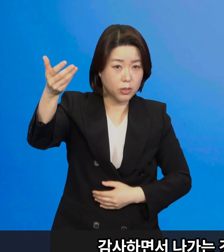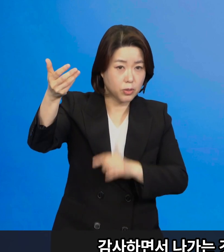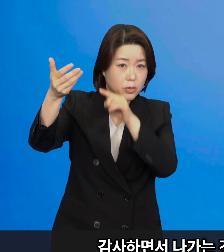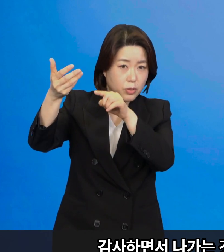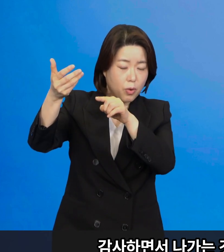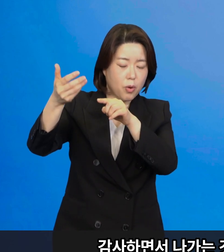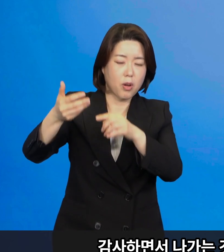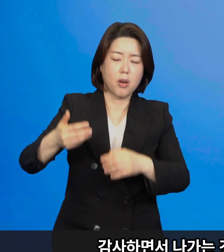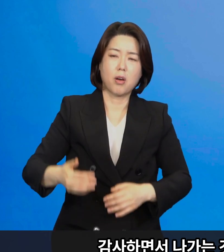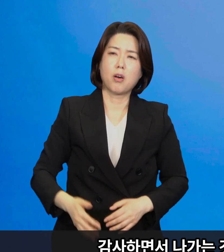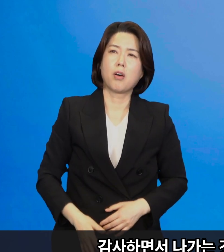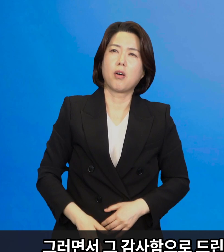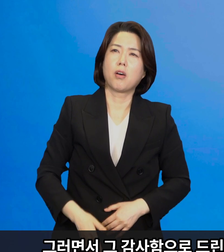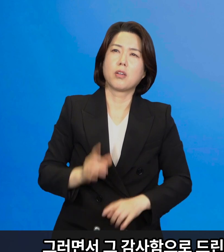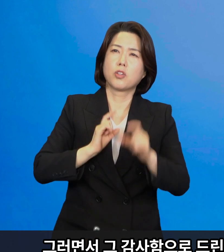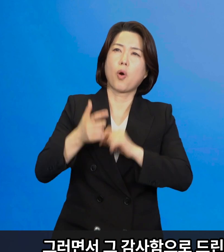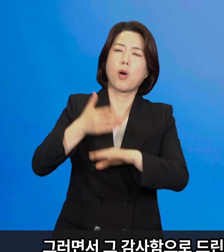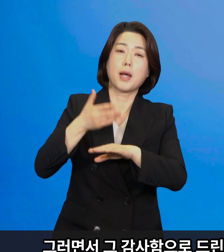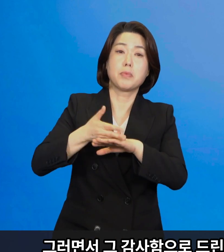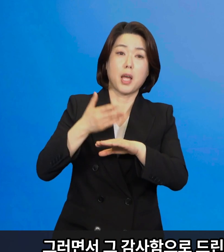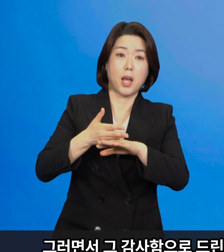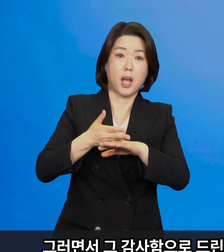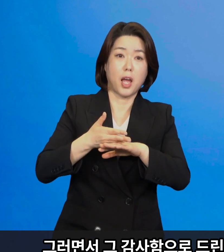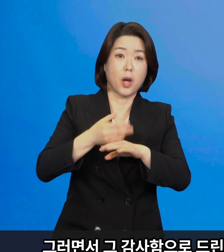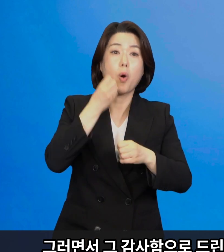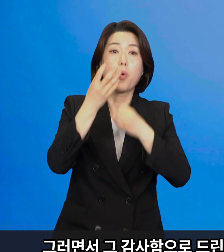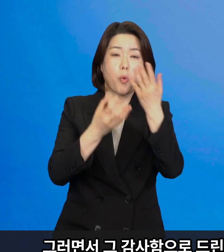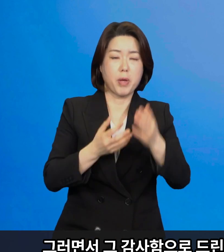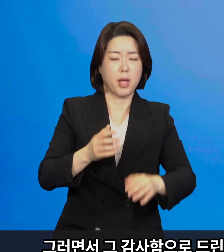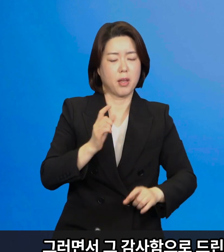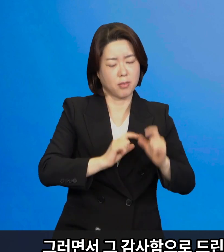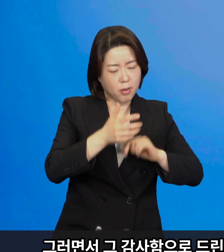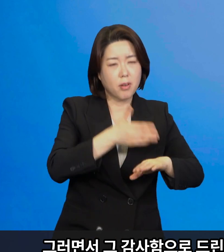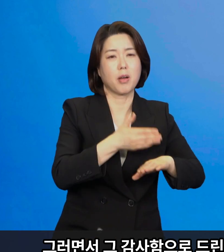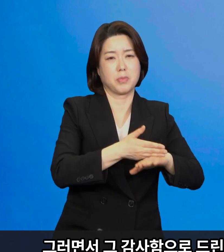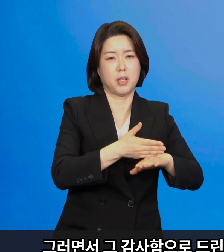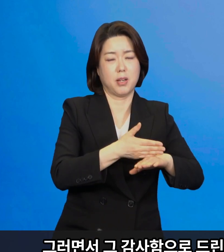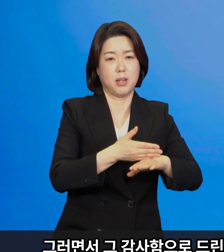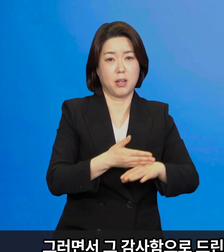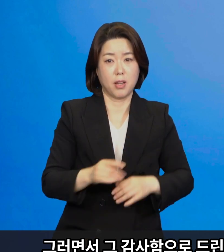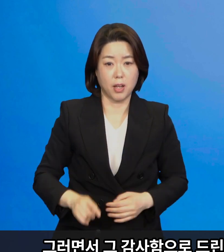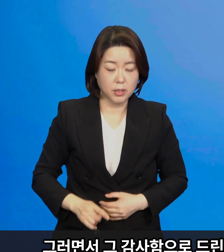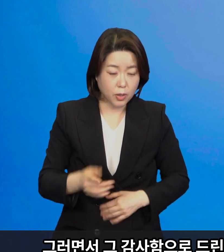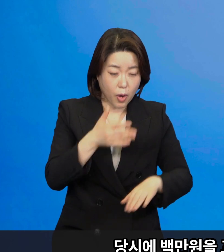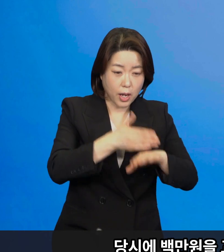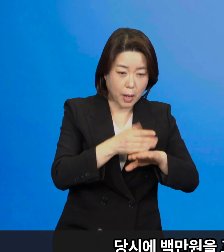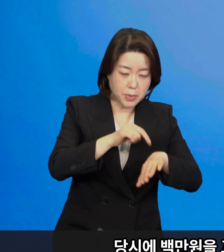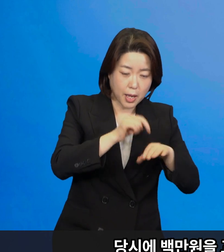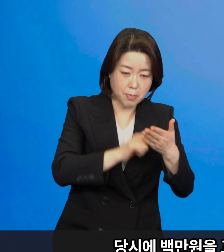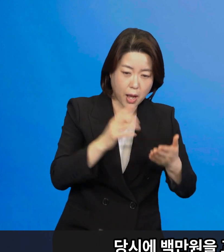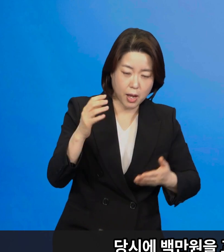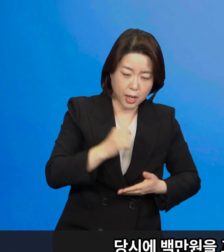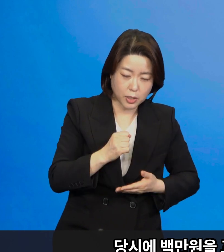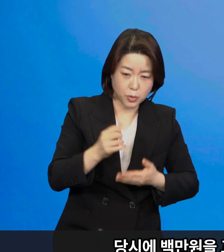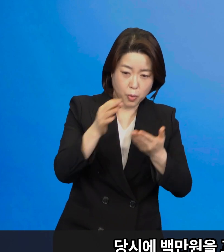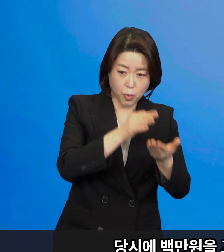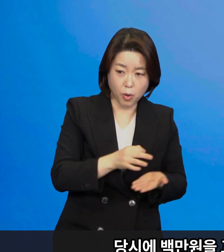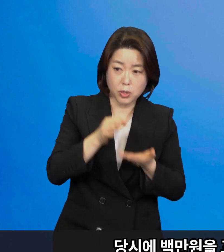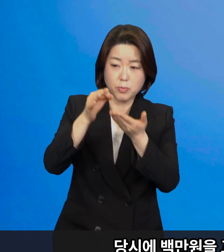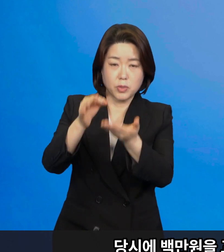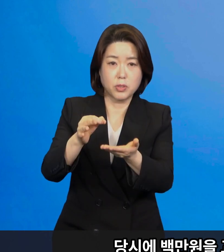나가는 것이 더 놀라운 기적이죠. 그러면서 그 감사함으로 드린 것이 그 개척 헌금이었던 거예요. 당시에 100만